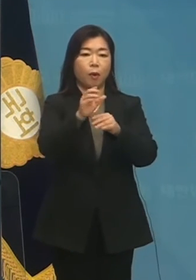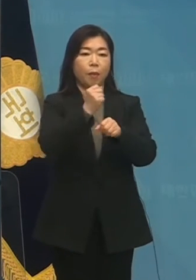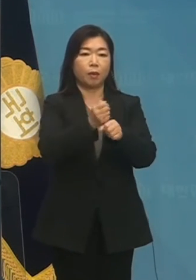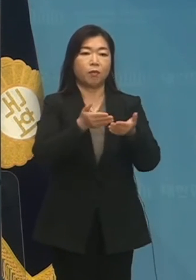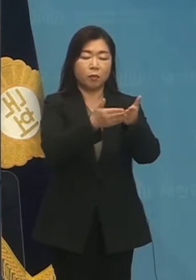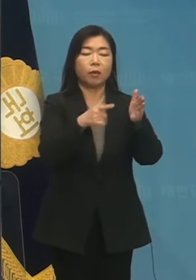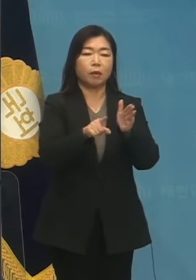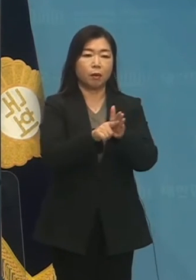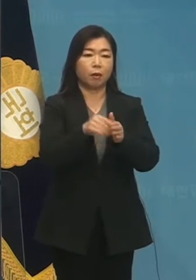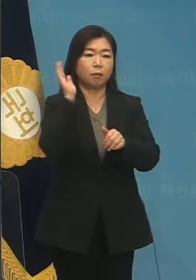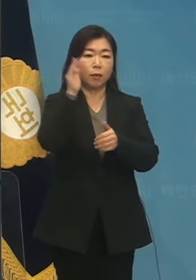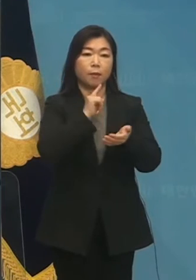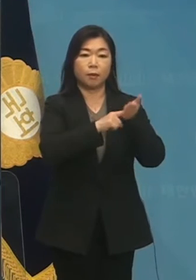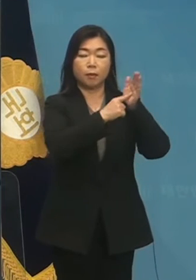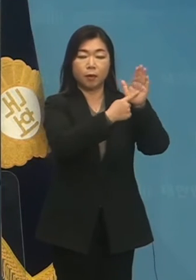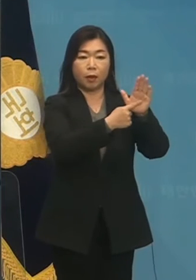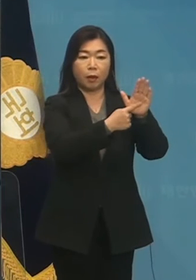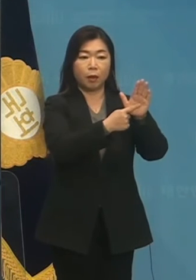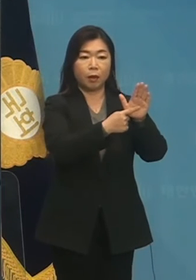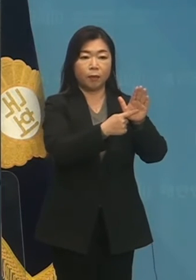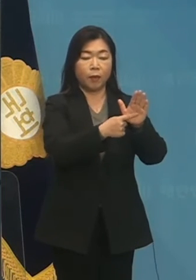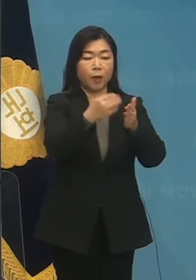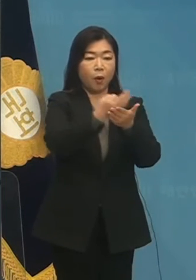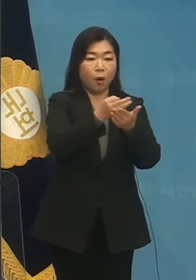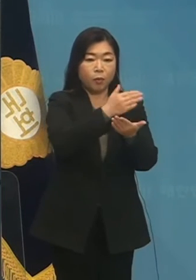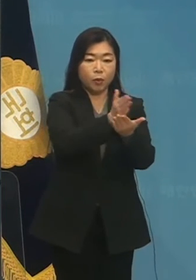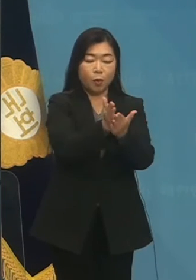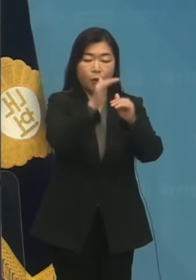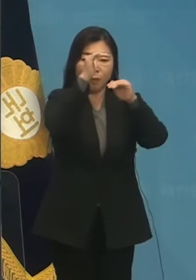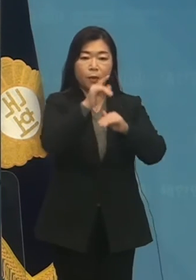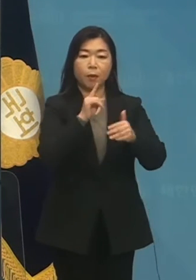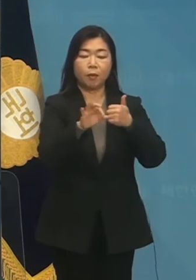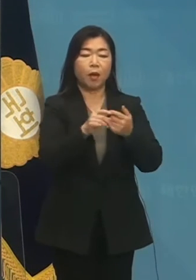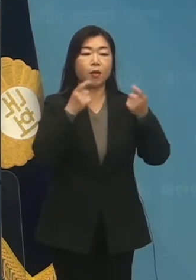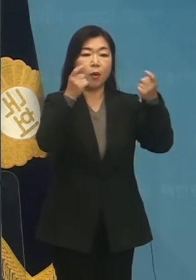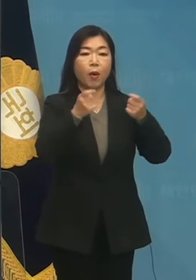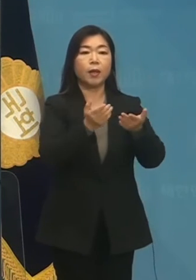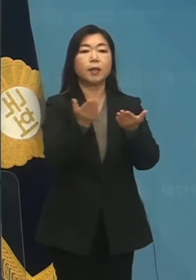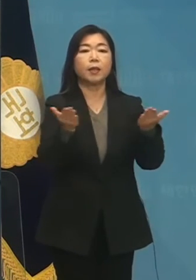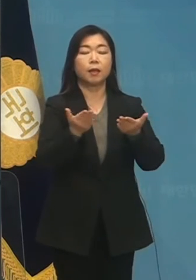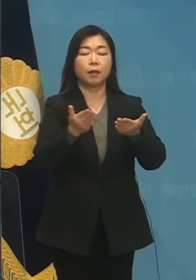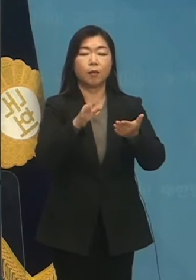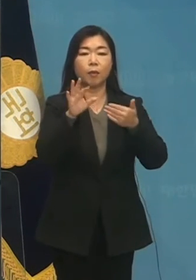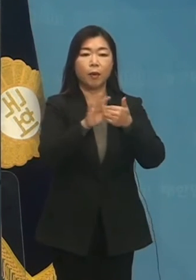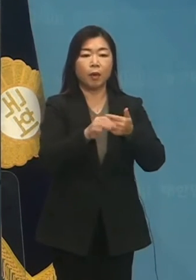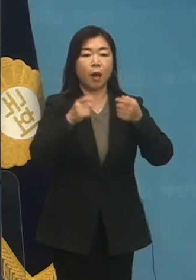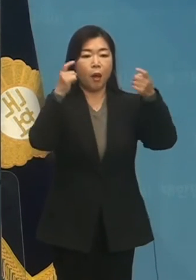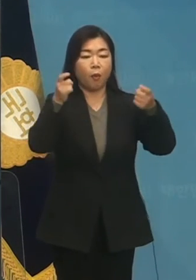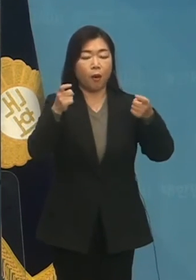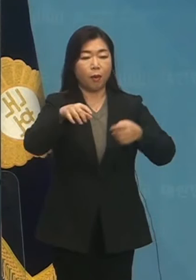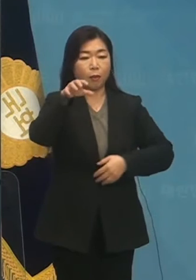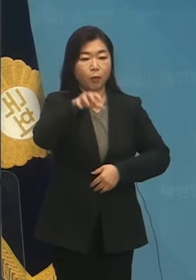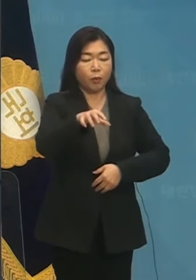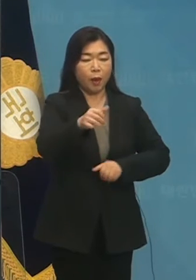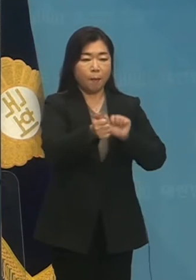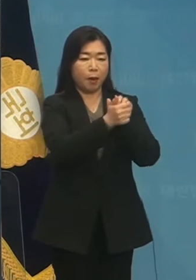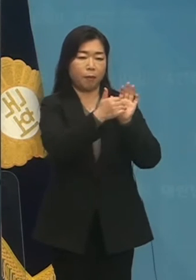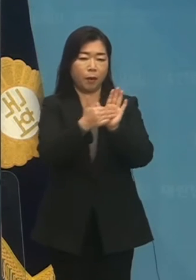강력히 요구합니다. 업종별로 말씀드리면 여행업의 경우 관광지 방역 수용